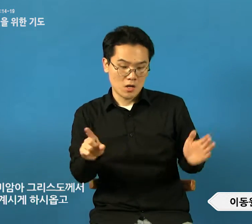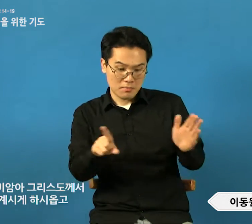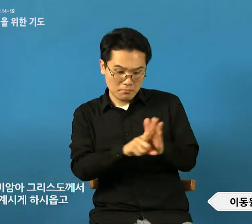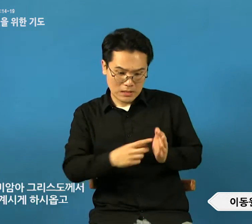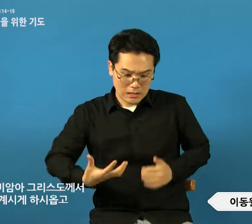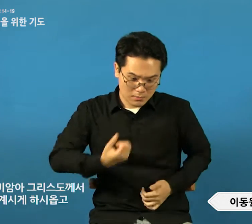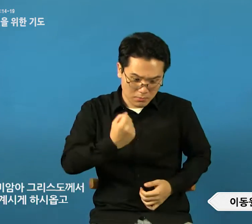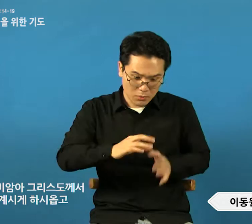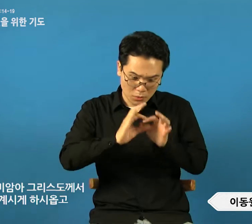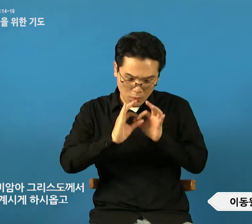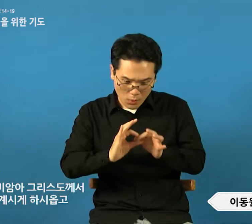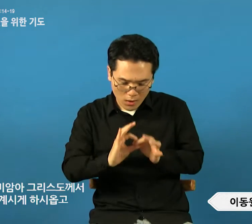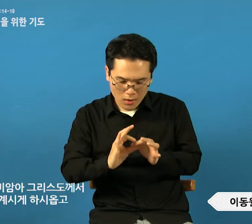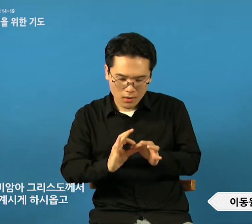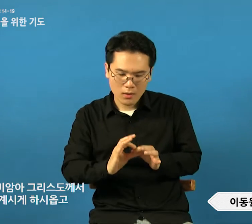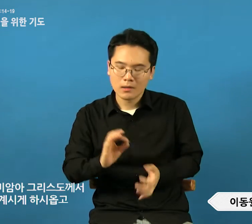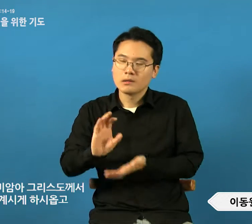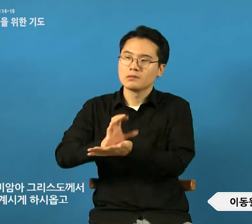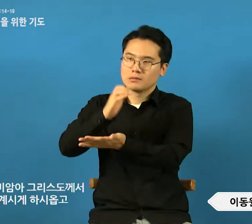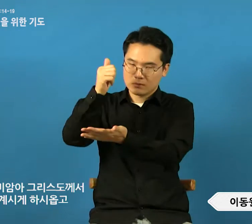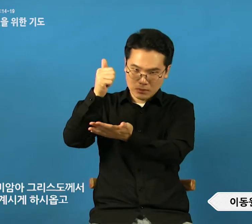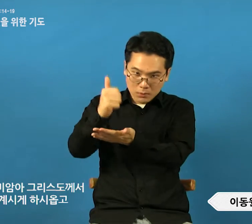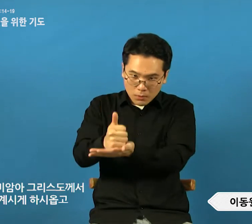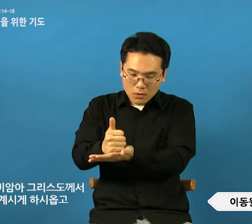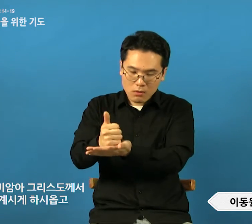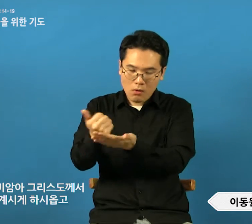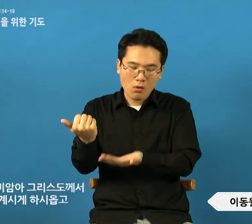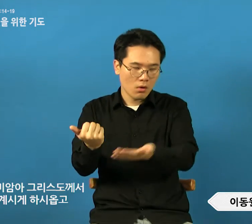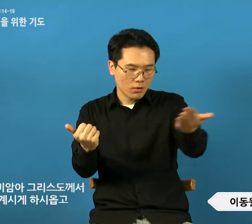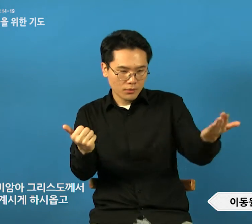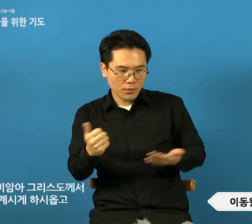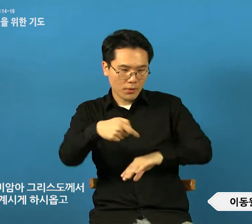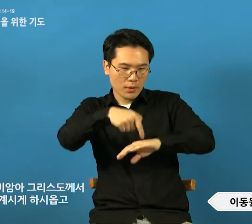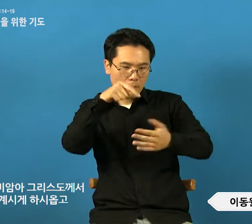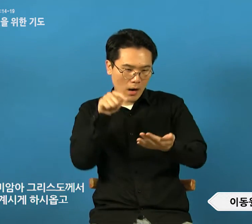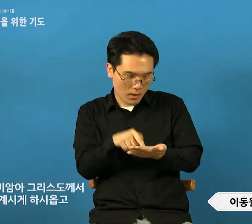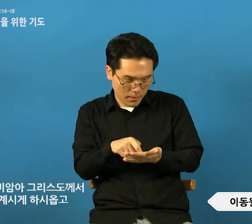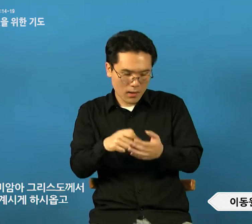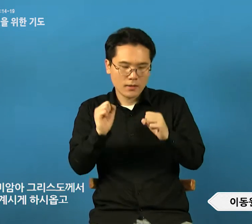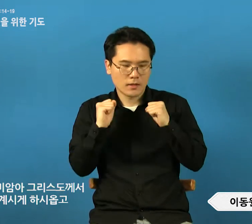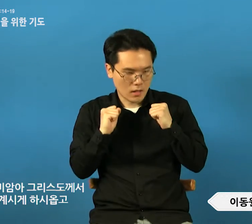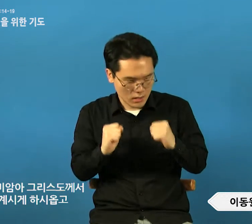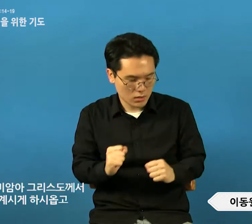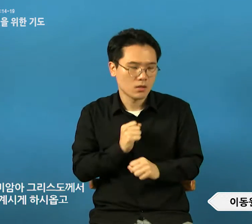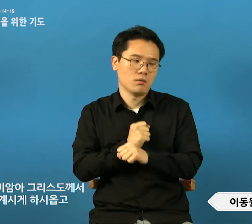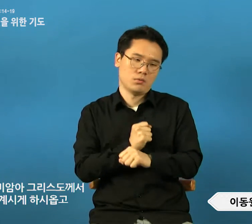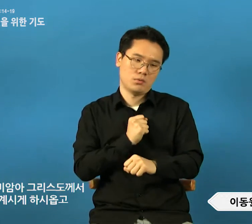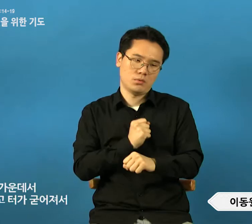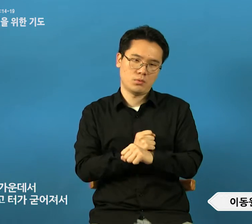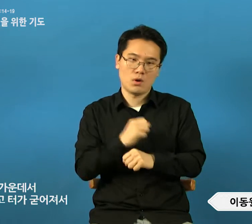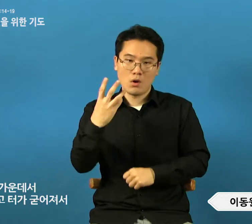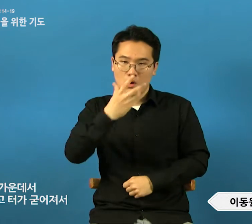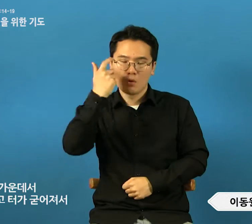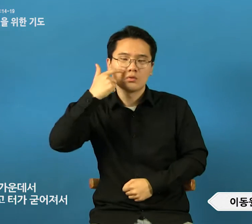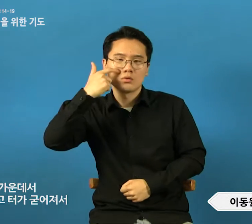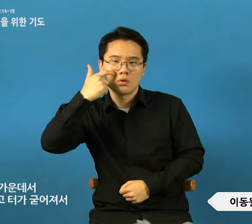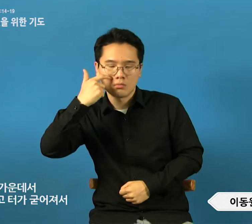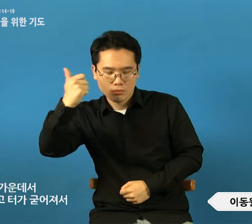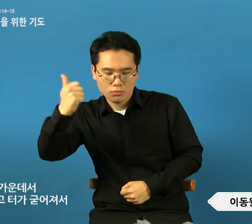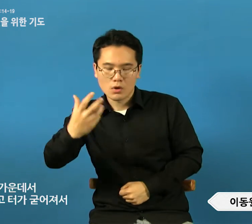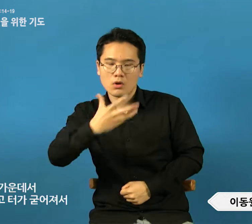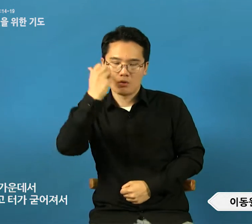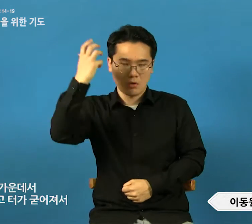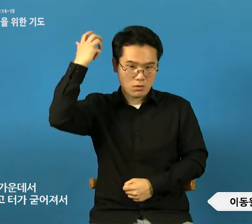말미암아 그리스도께서 너희 마음에 계시게 하옵시고. 여기 성부, 성령, 성자.